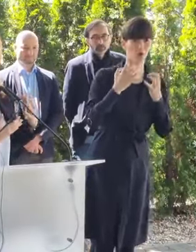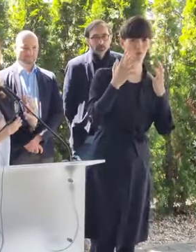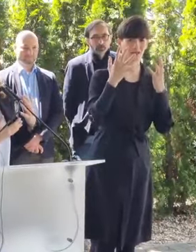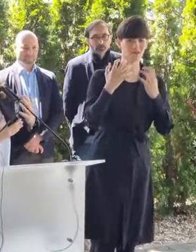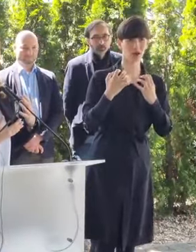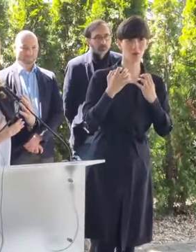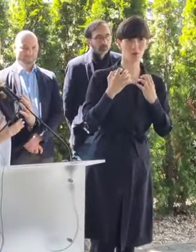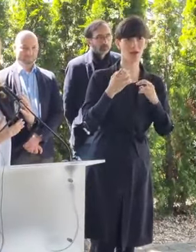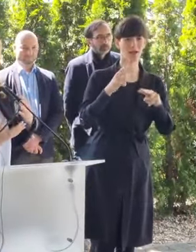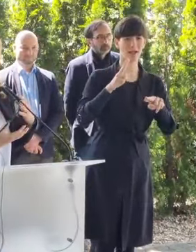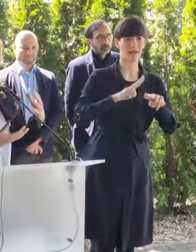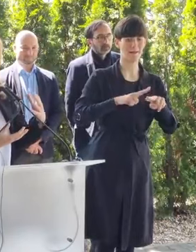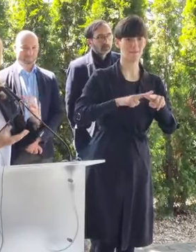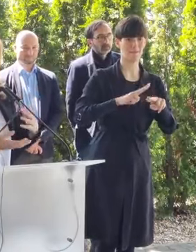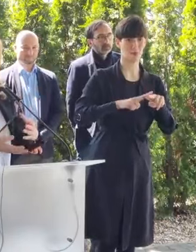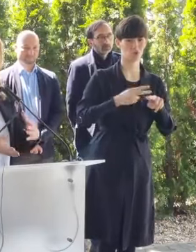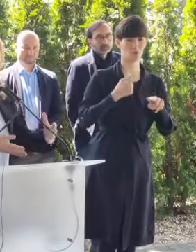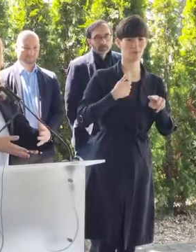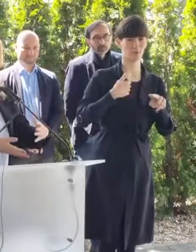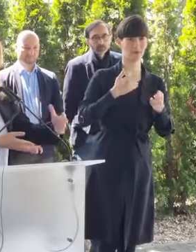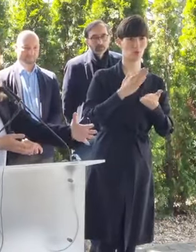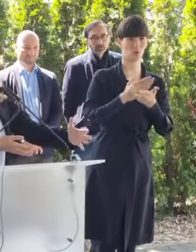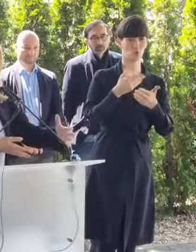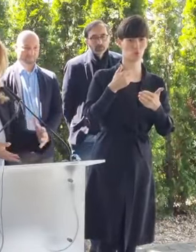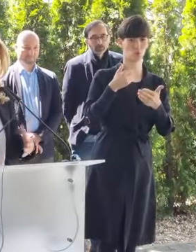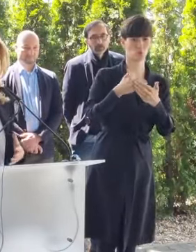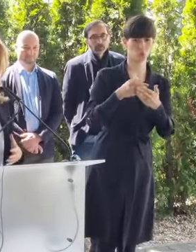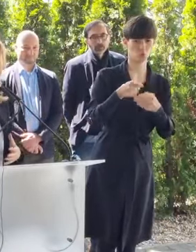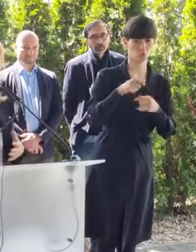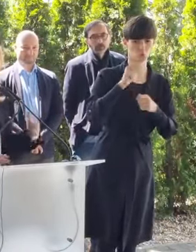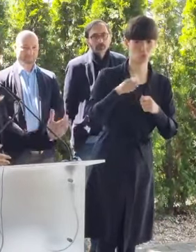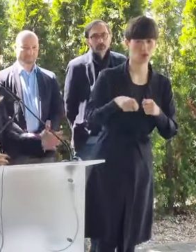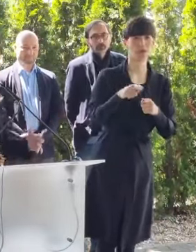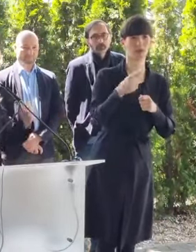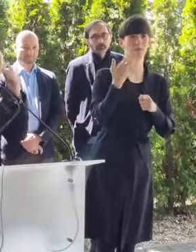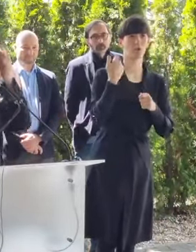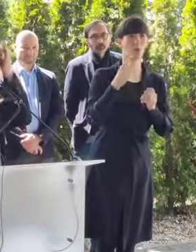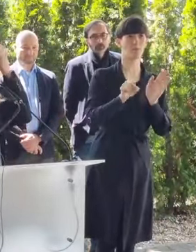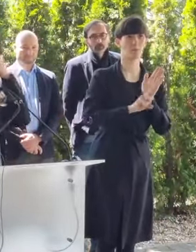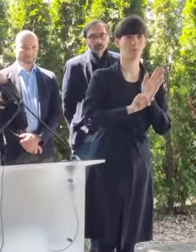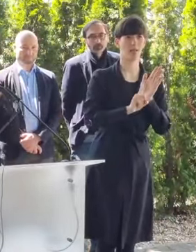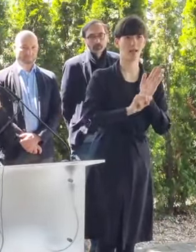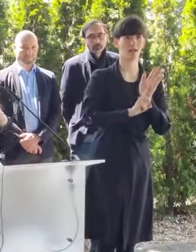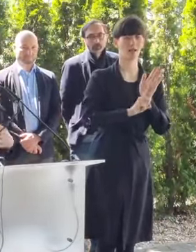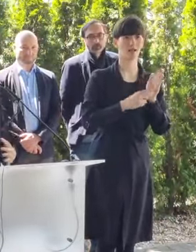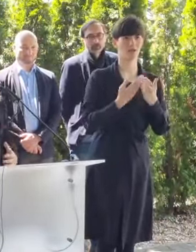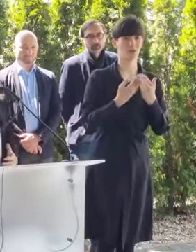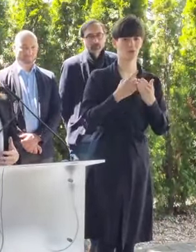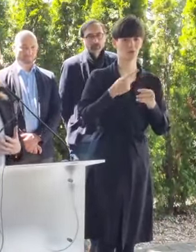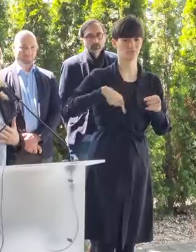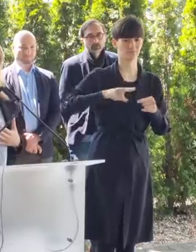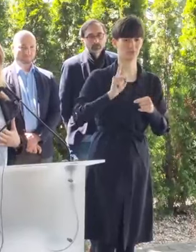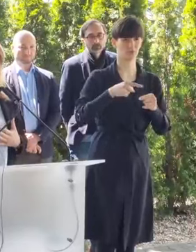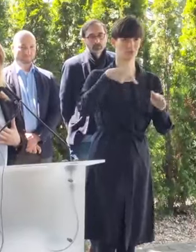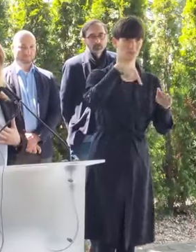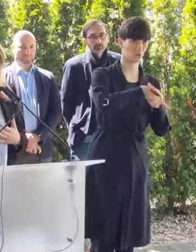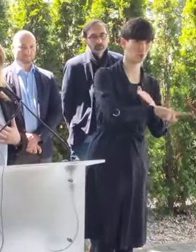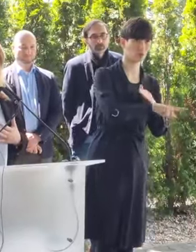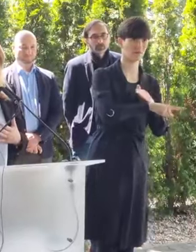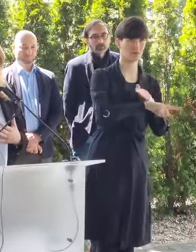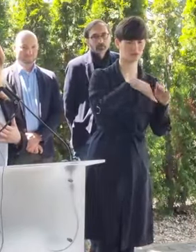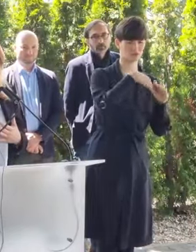bol odvolaný poplach. Keď sme sa tam blížili, nevedeli sme, či aj my nepôjdeme znovu do krytu, akože sme tam do krytu ísť museli. Chcem tým povedať,